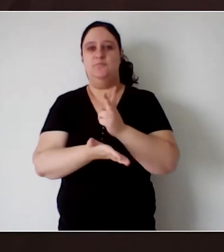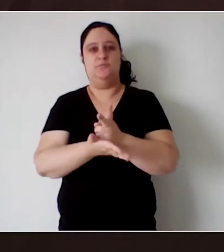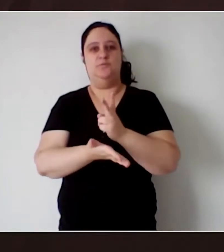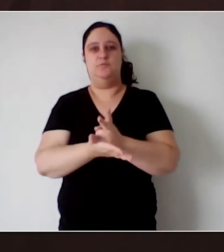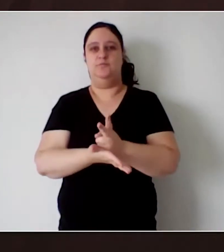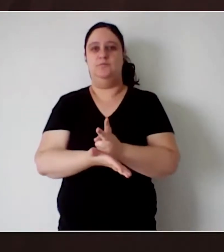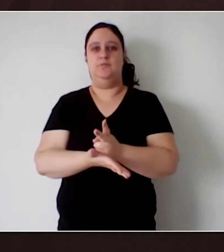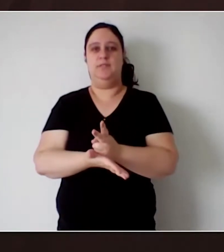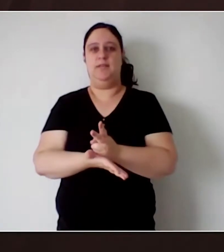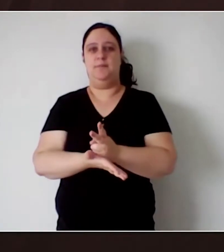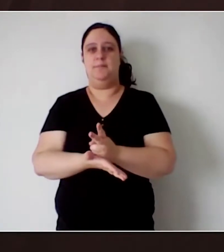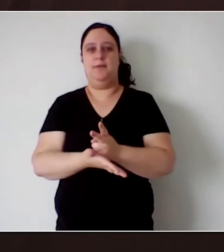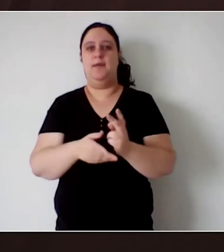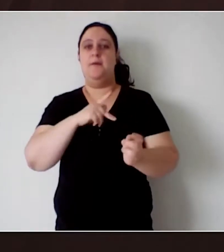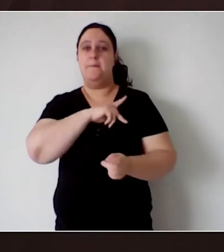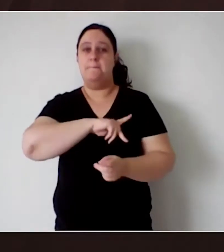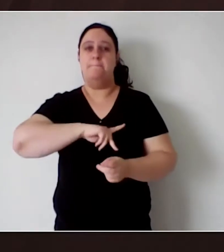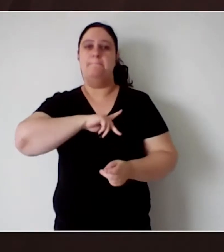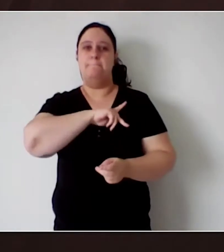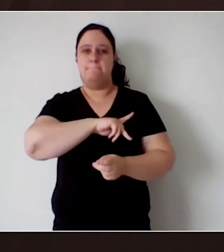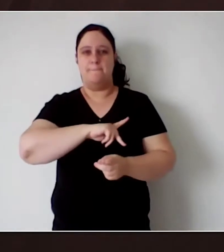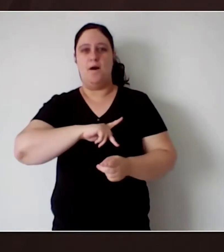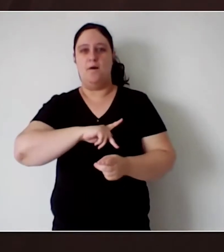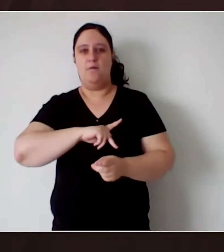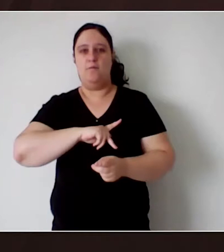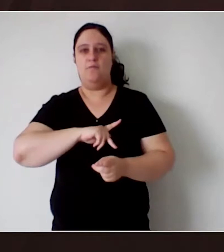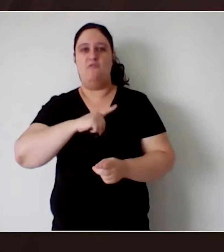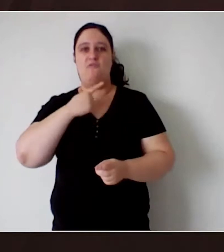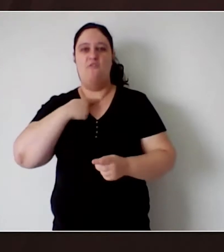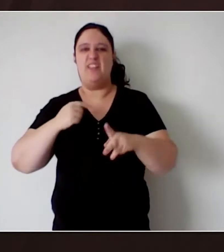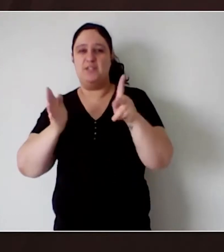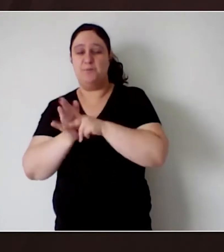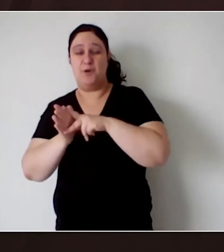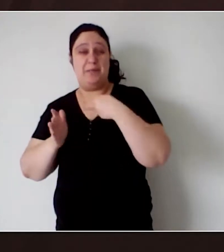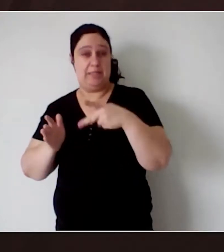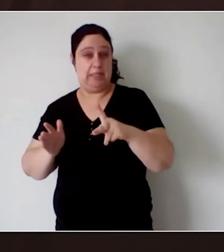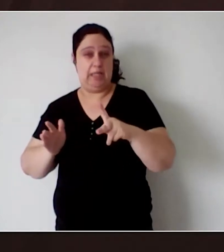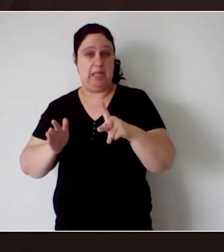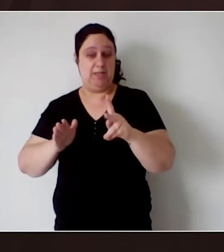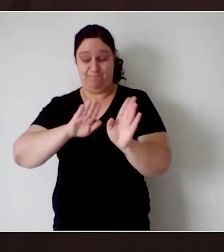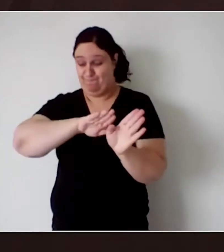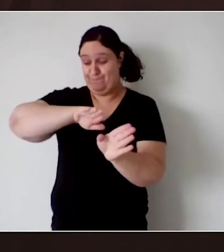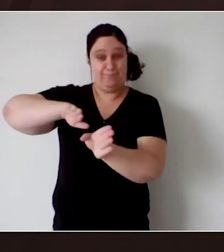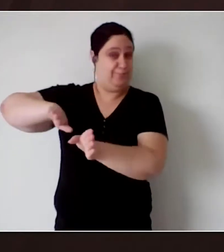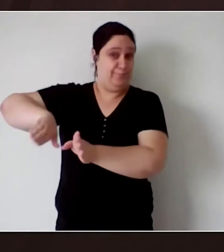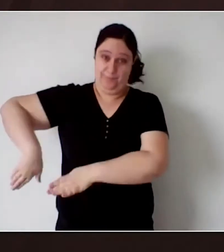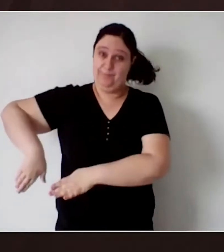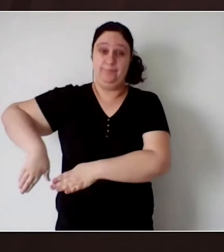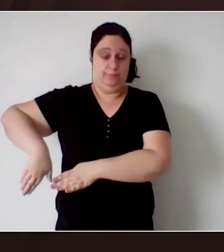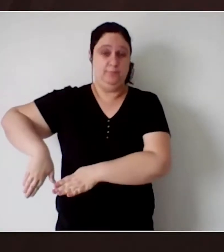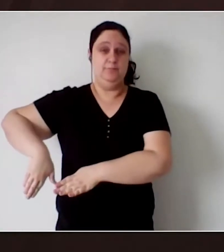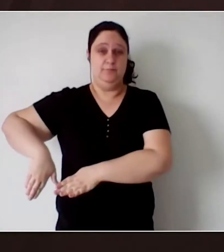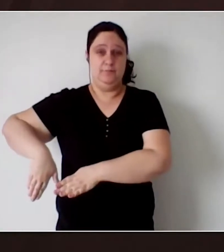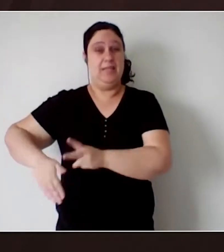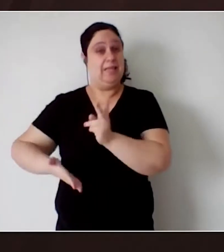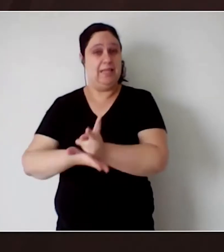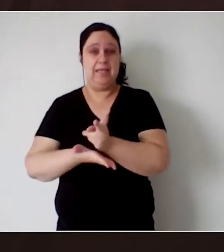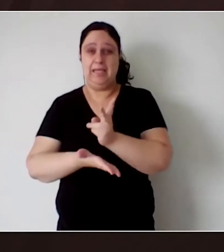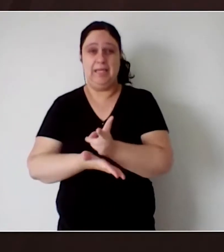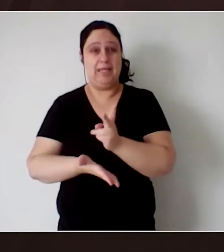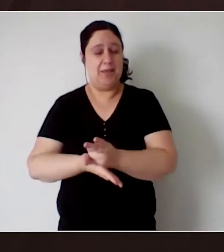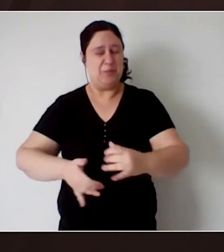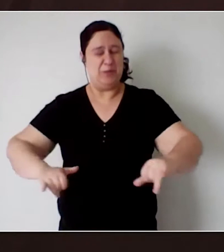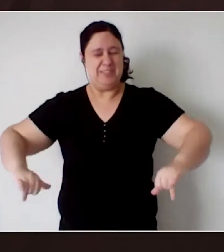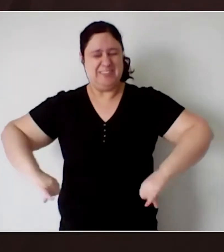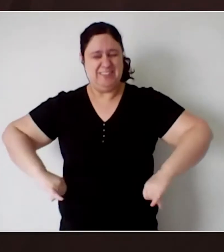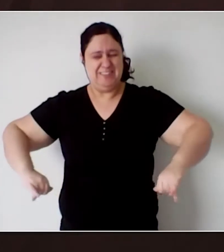de abnegação total, ele não viveu mais para si, ele sofreu para